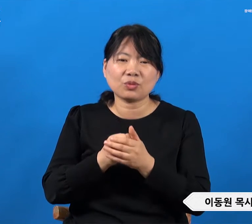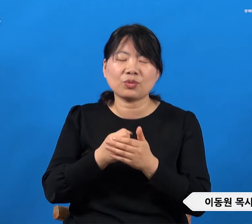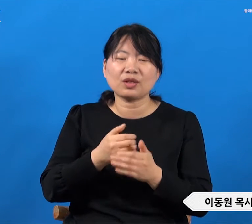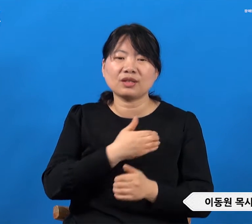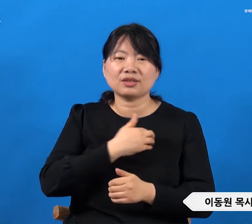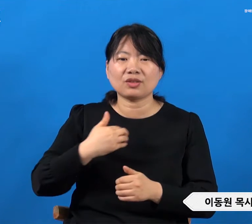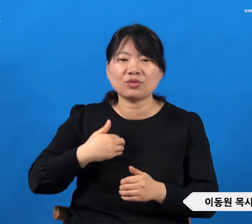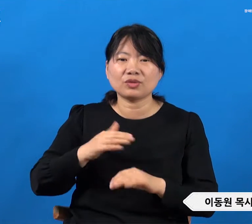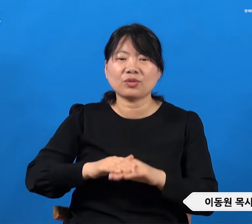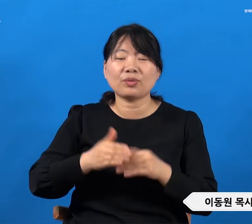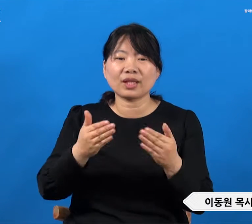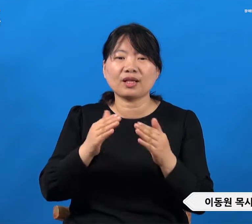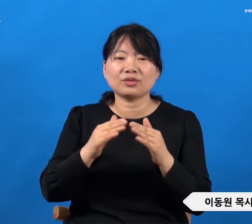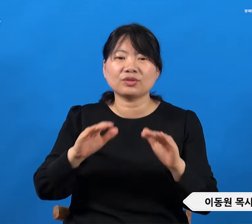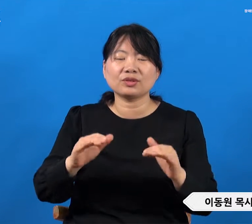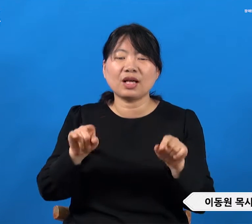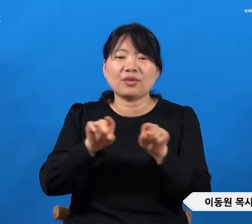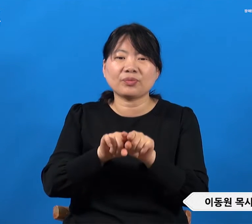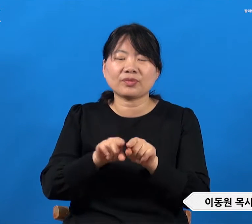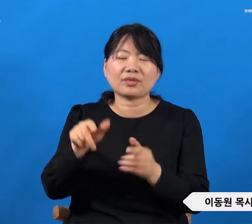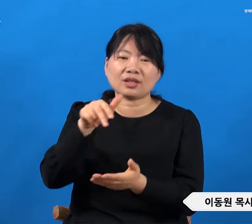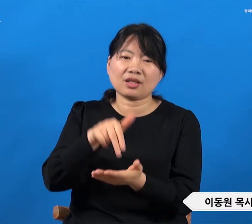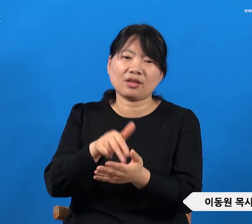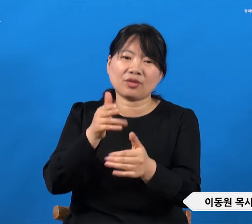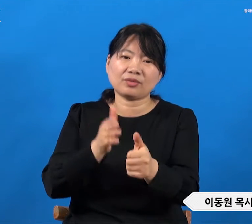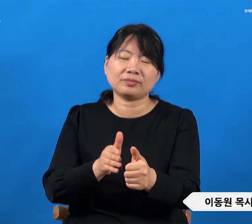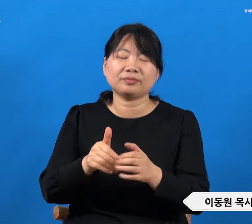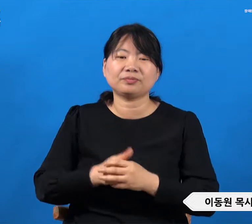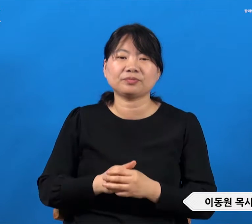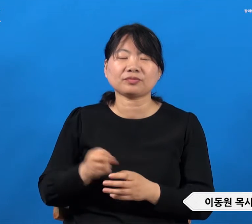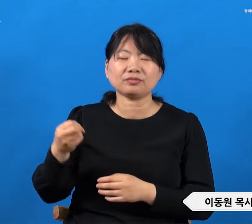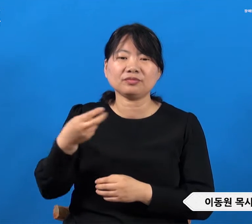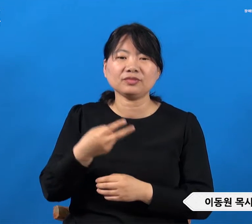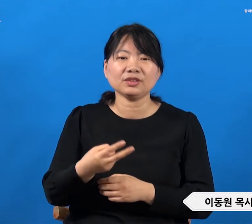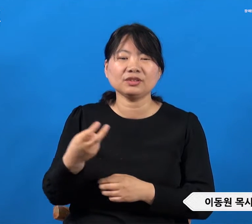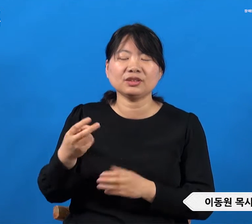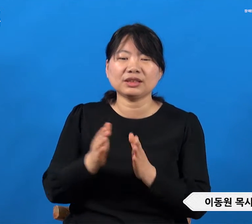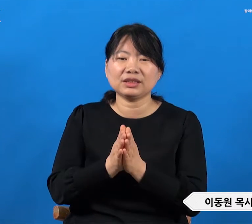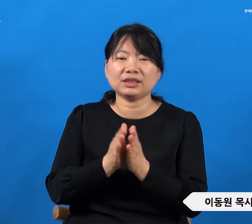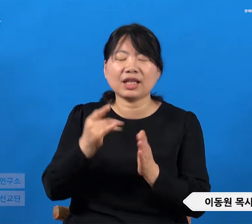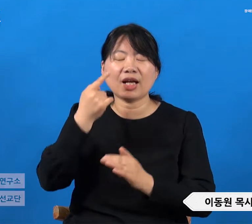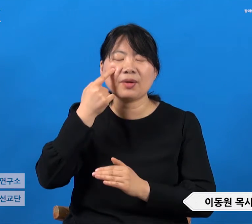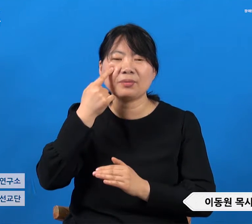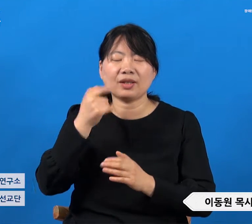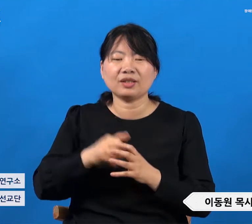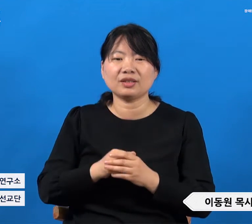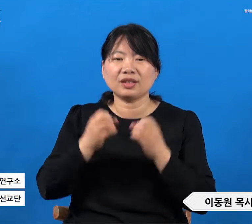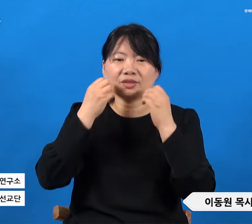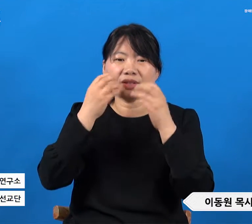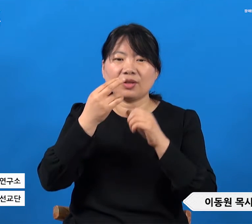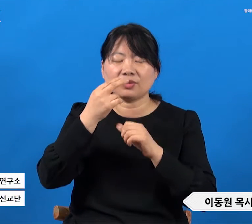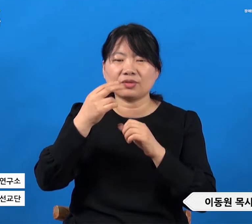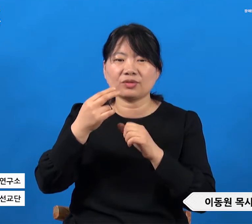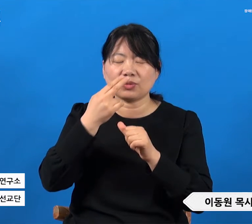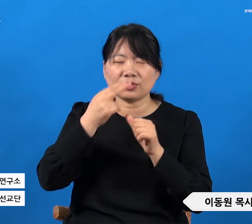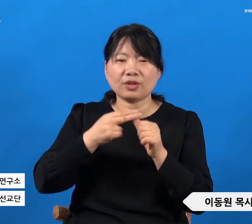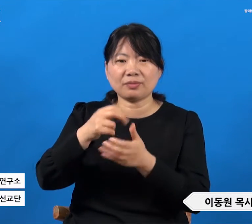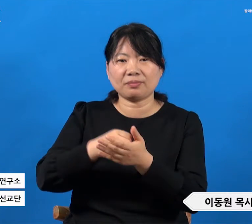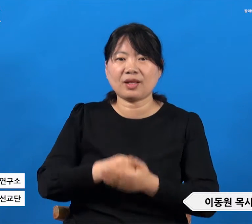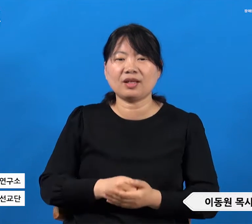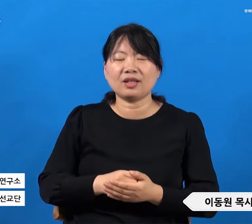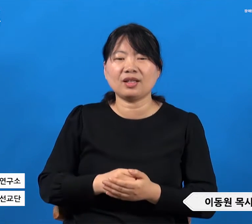기꺼이 손을 내미는 이웃들과 함께 벌떡 일어서십시오. 그리고 다시 시작하십시오. 새로운 도전을